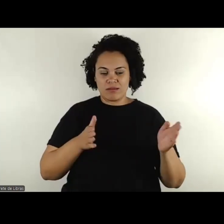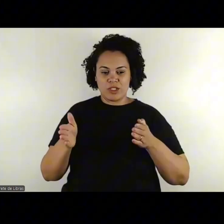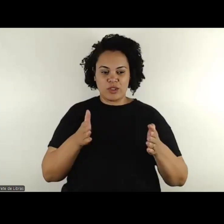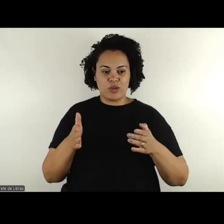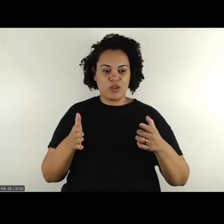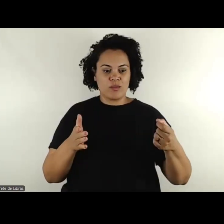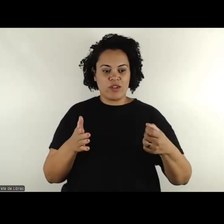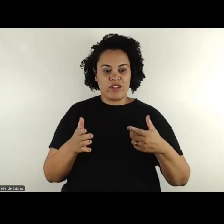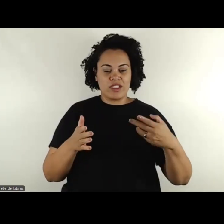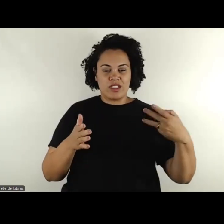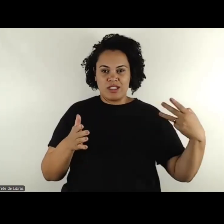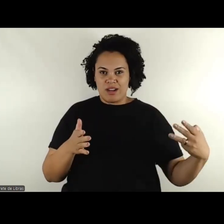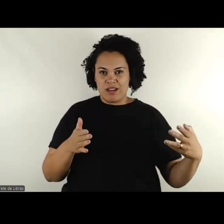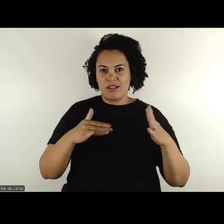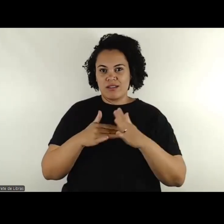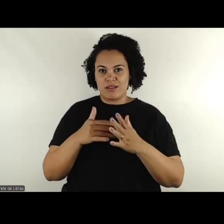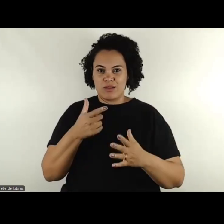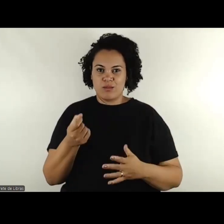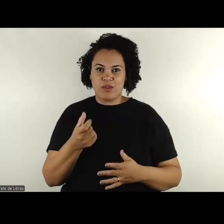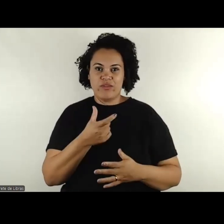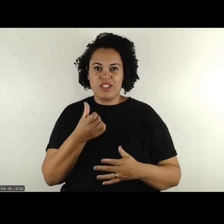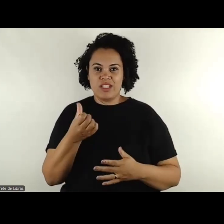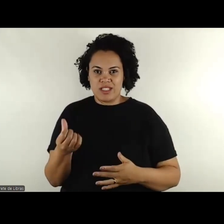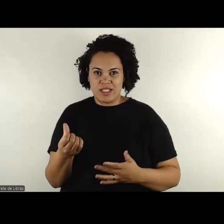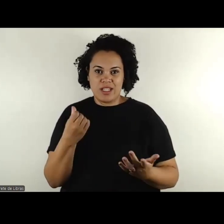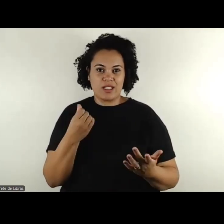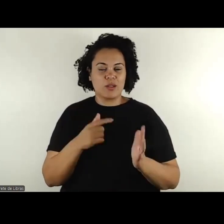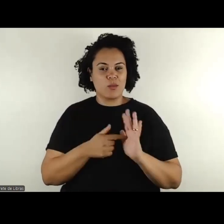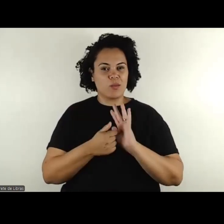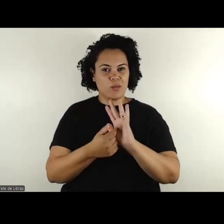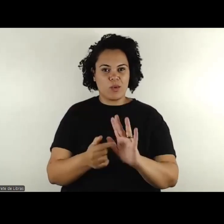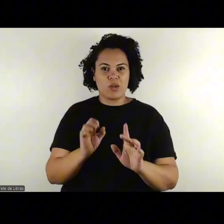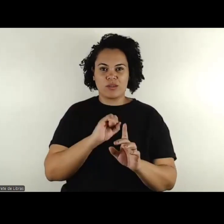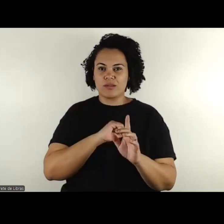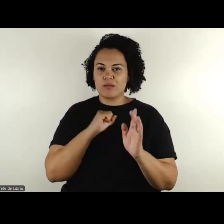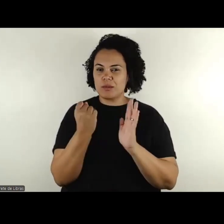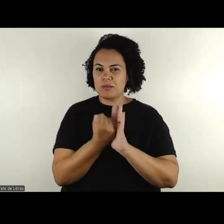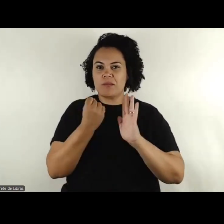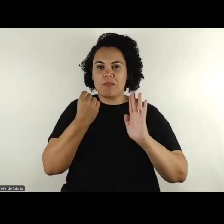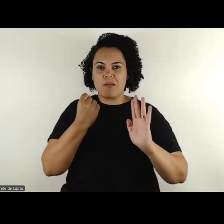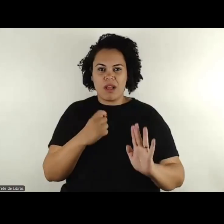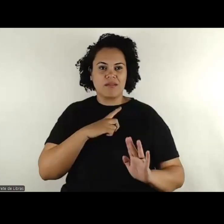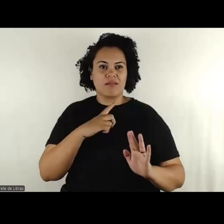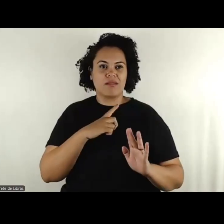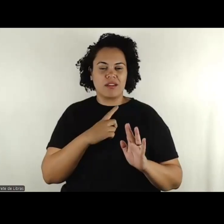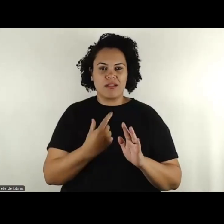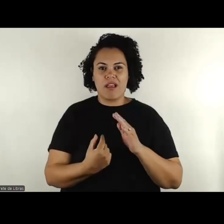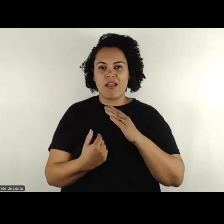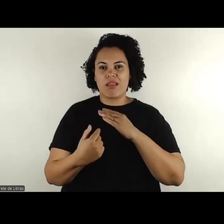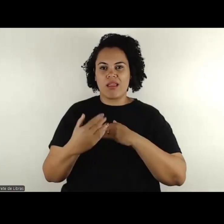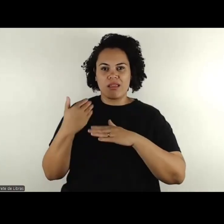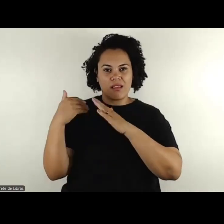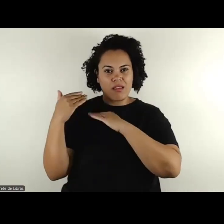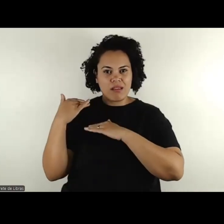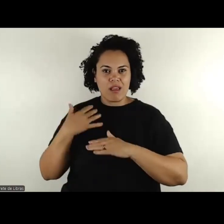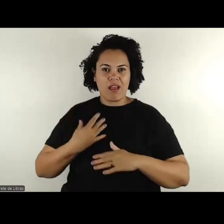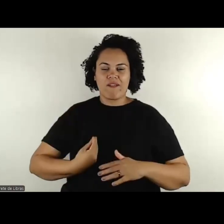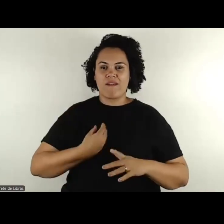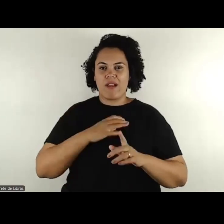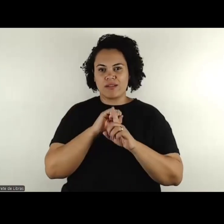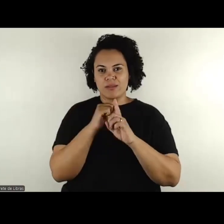2023-2026. A campanha mostra o quanto o serviço social é impactado pelos ataques e retrocessos vivenciados na